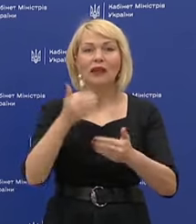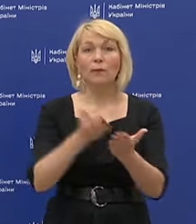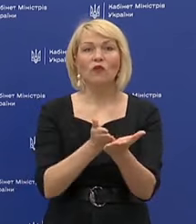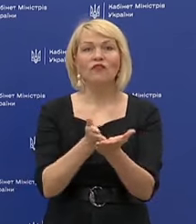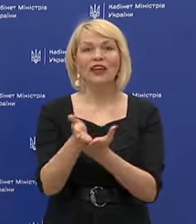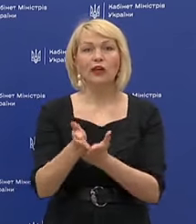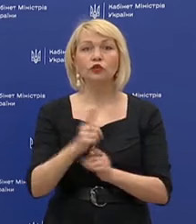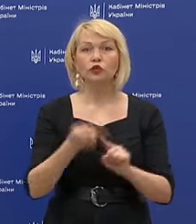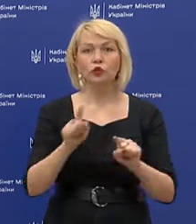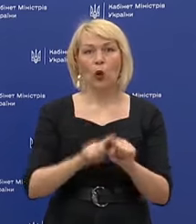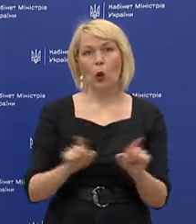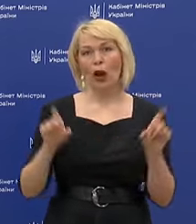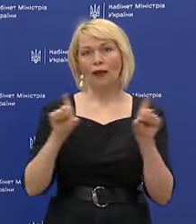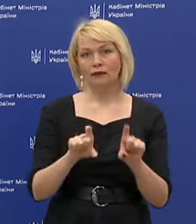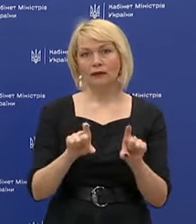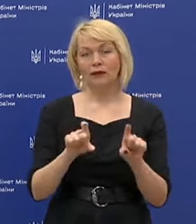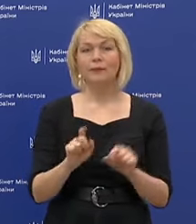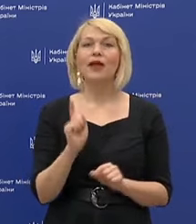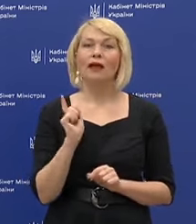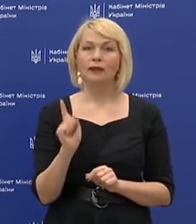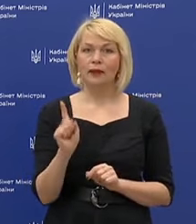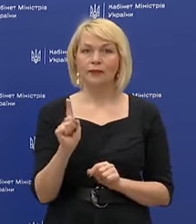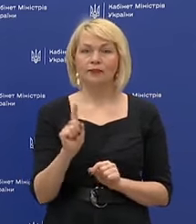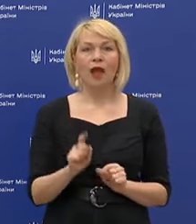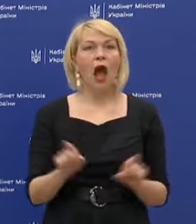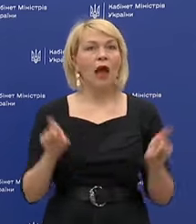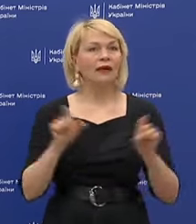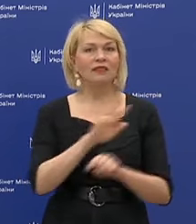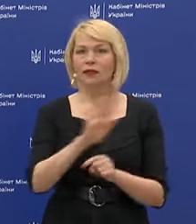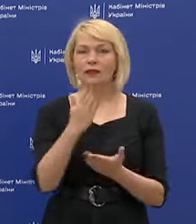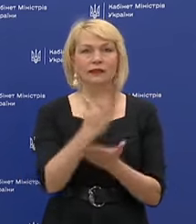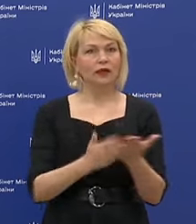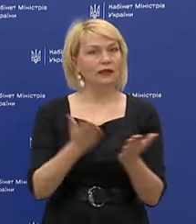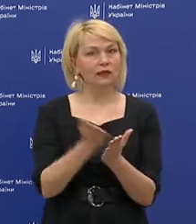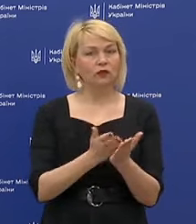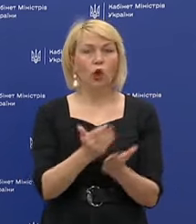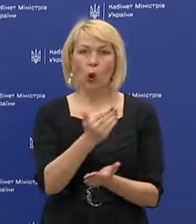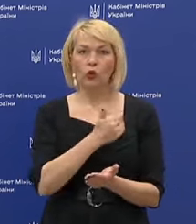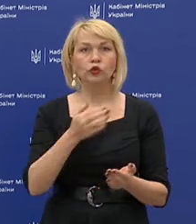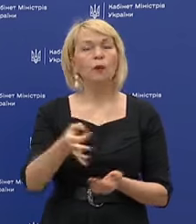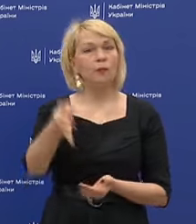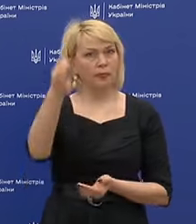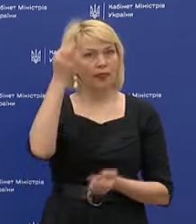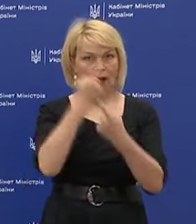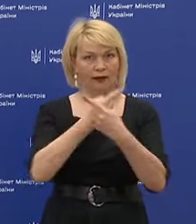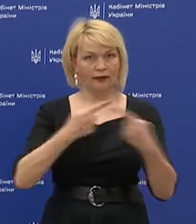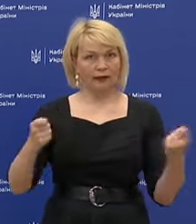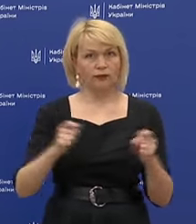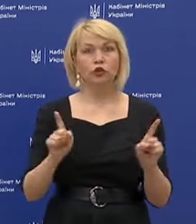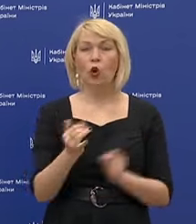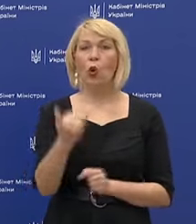з цього карантину. Але карантин не скасований. Я хочу нагадати, що в